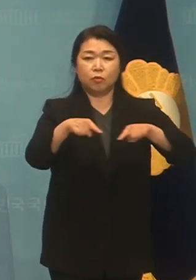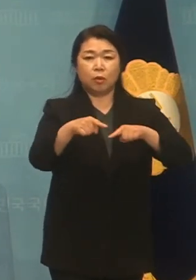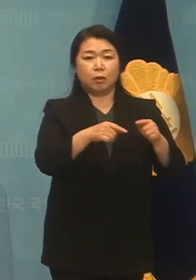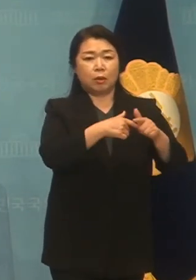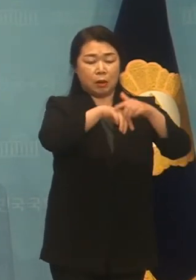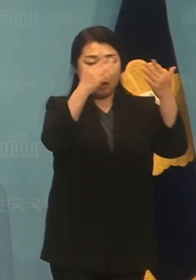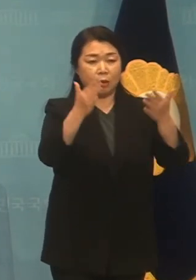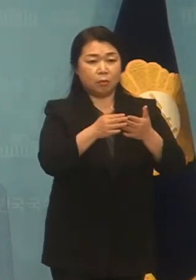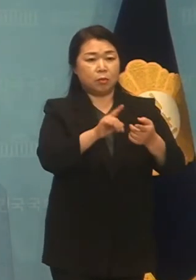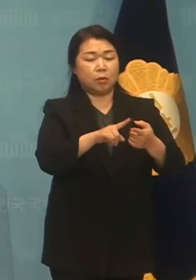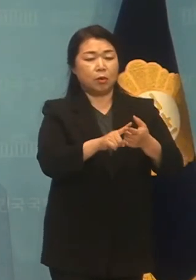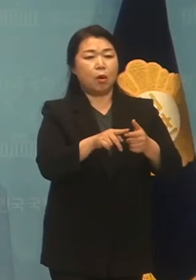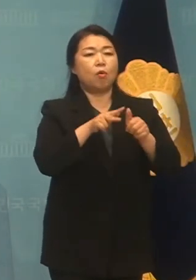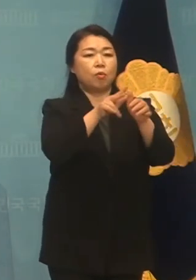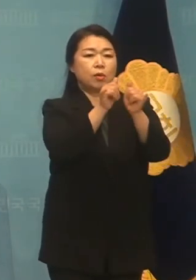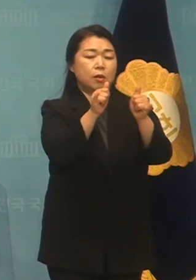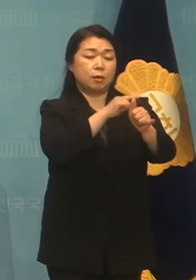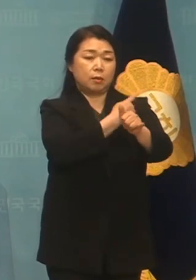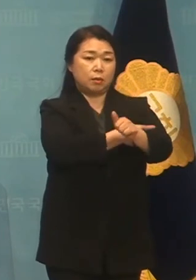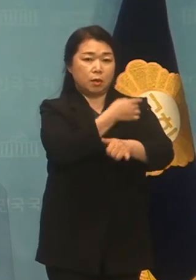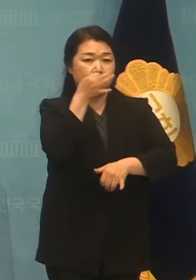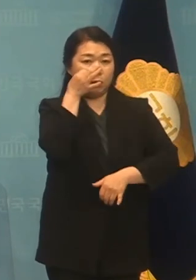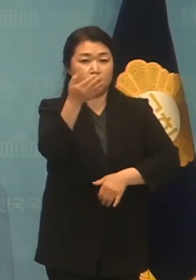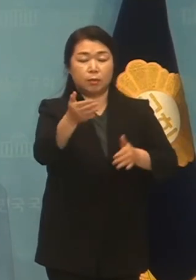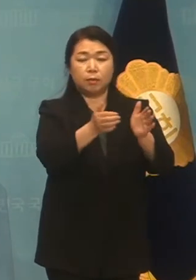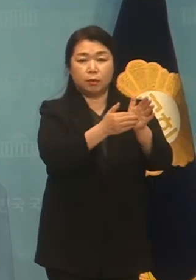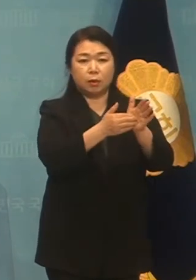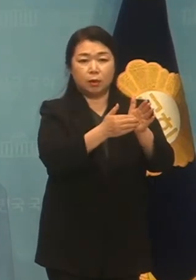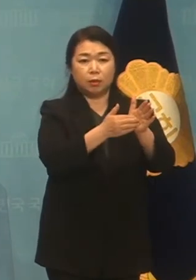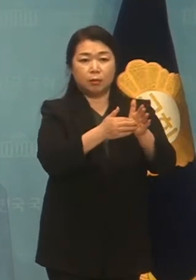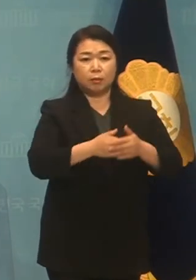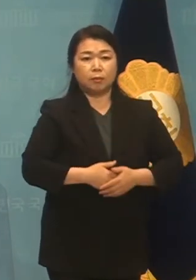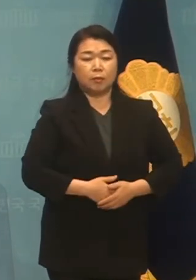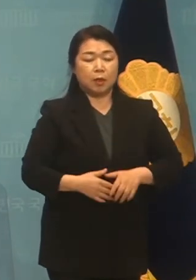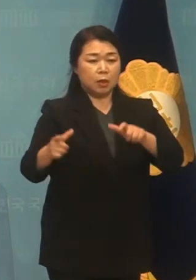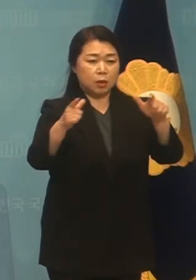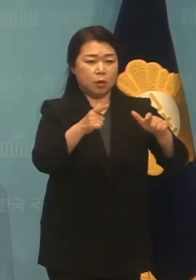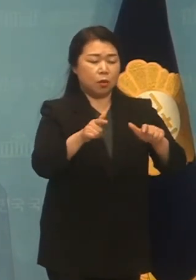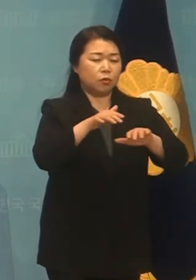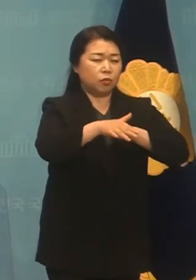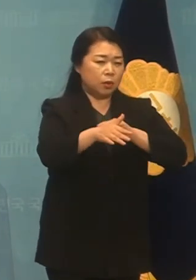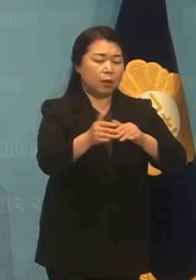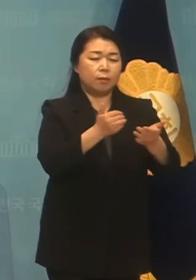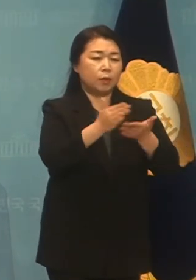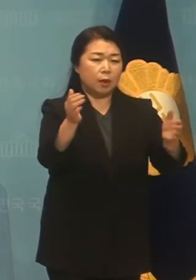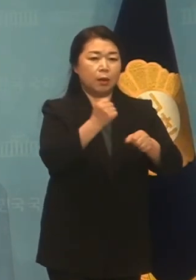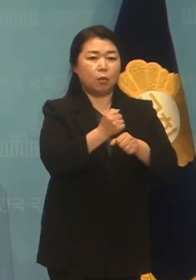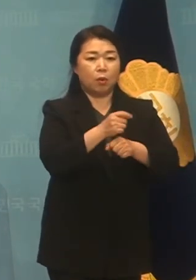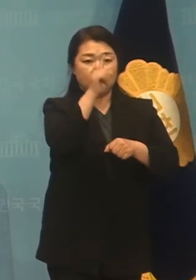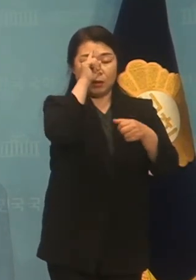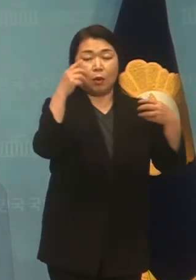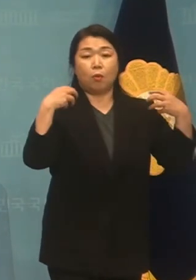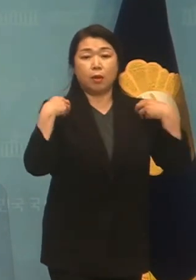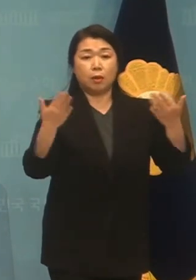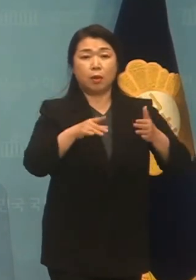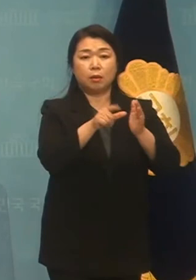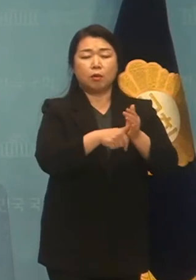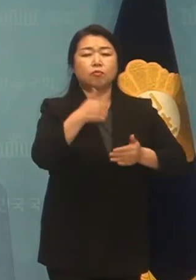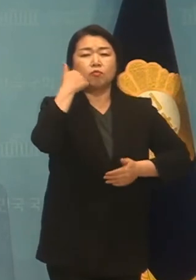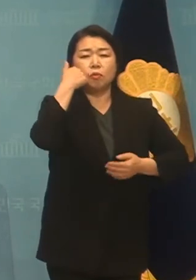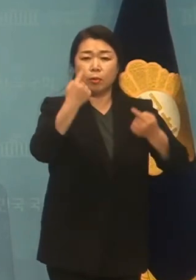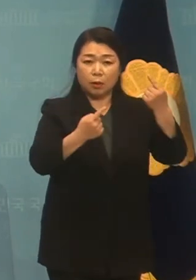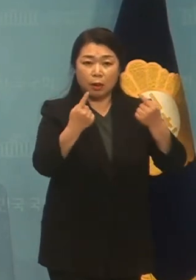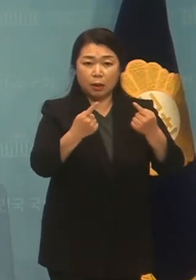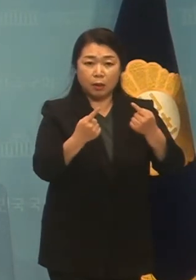대한 후보자의 역량을 보였습니다. 지역주의를 타파하는 데 앞장섰고 장관 시절에는